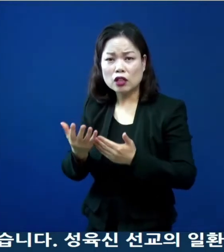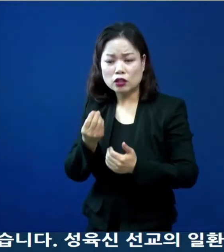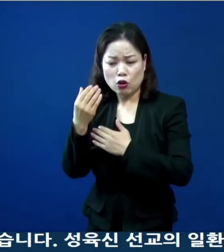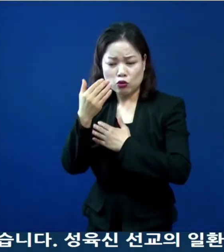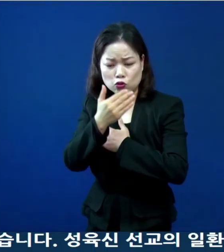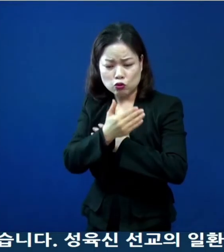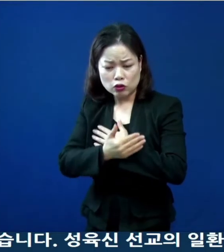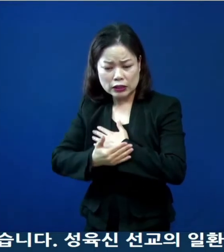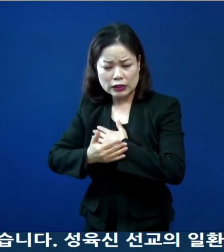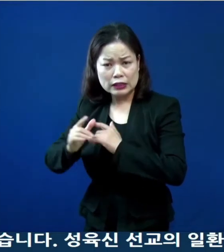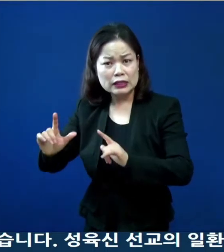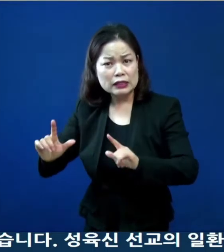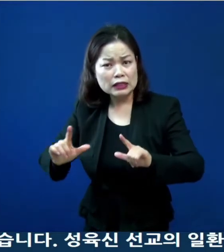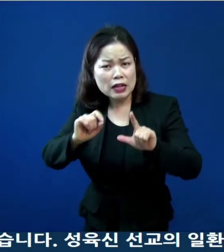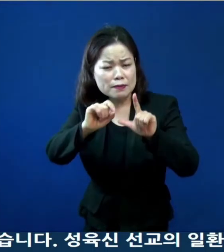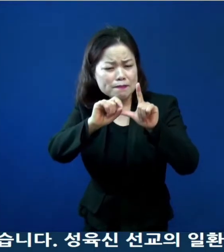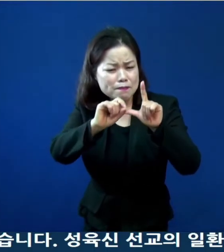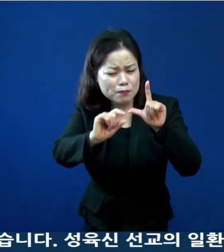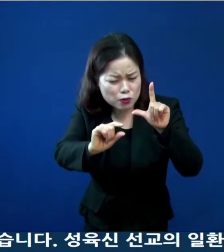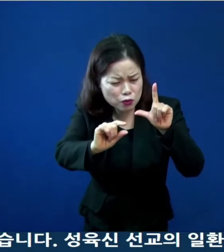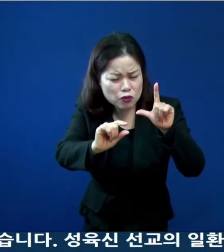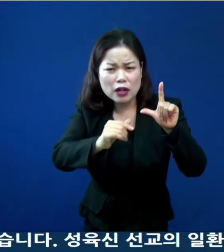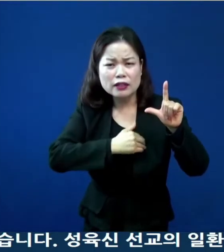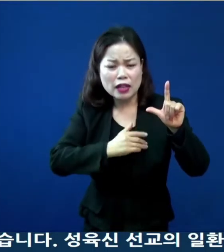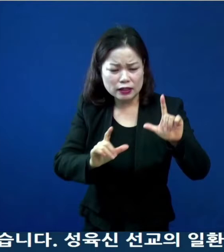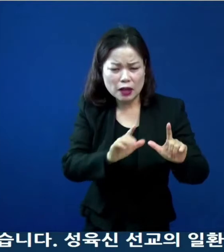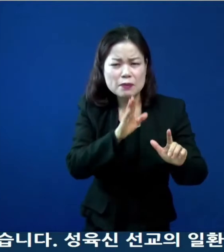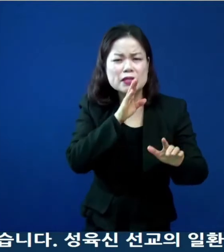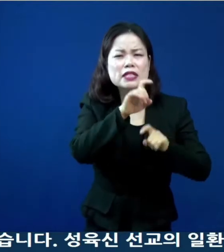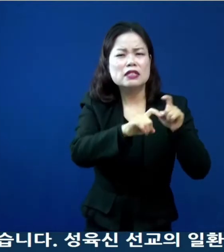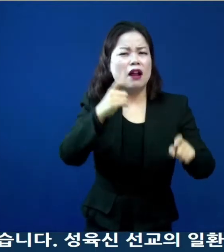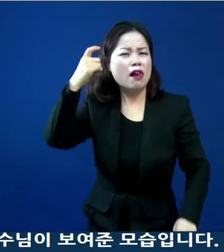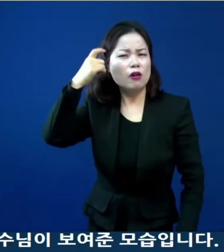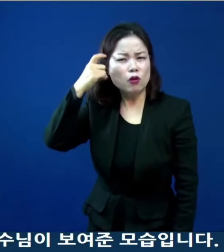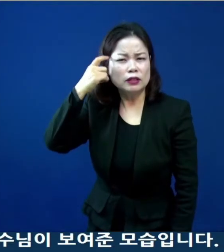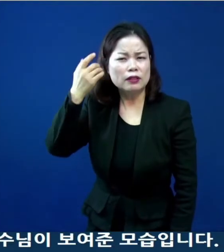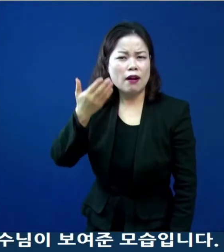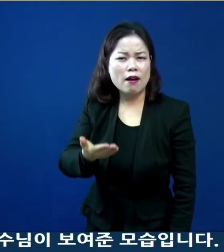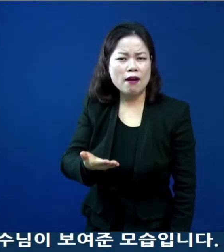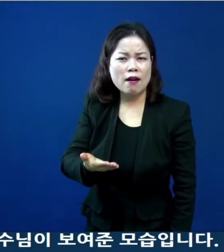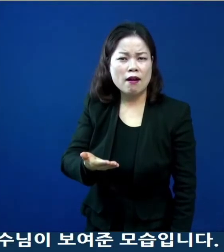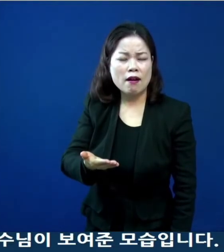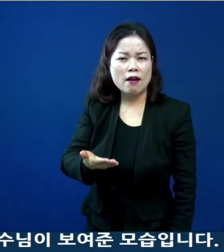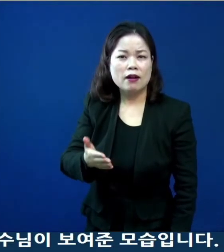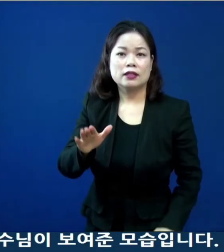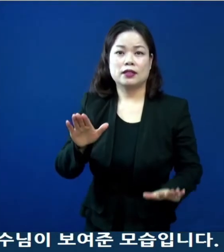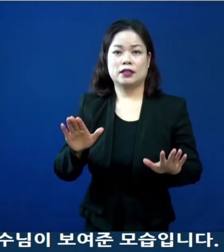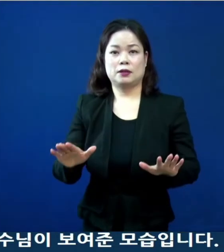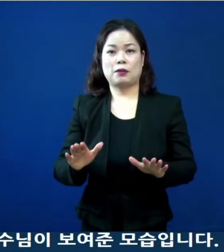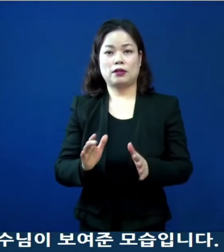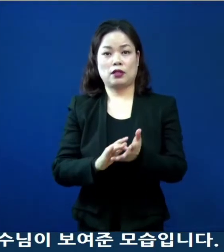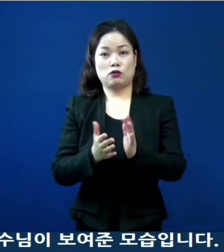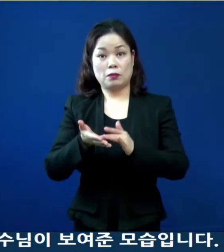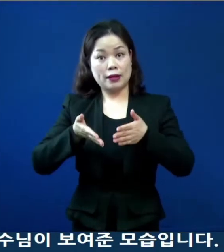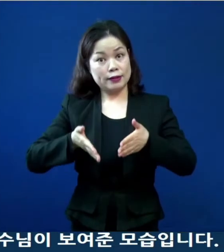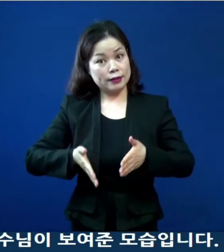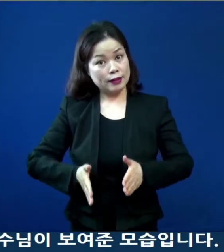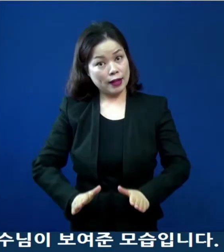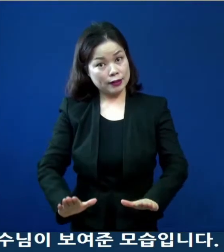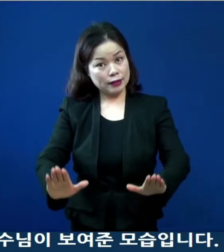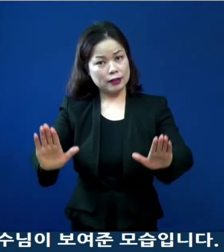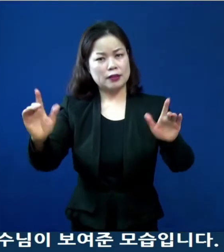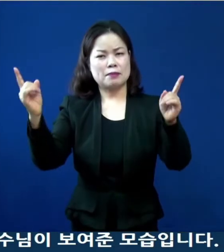성육신적인 삶의 어떤 한 부분이라도 내 삶 속에 실천해 볼 것인가? 이번 성탄